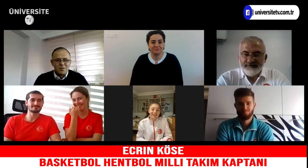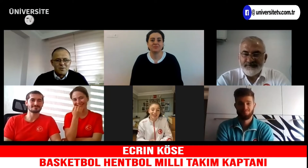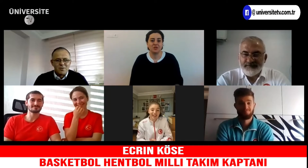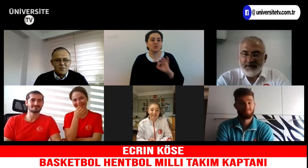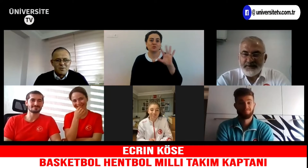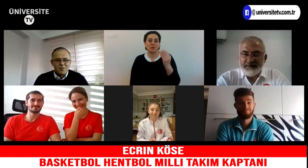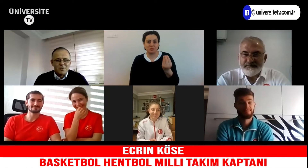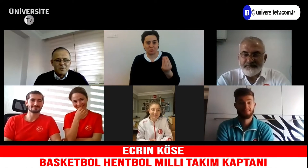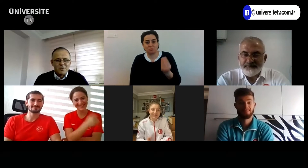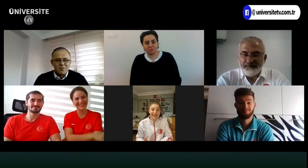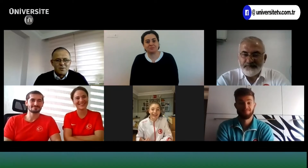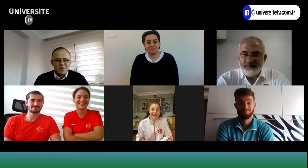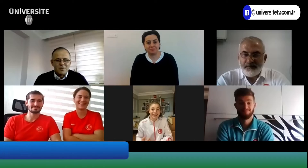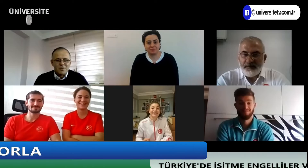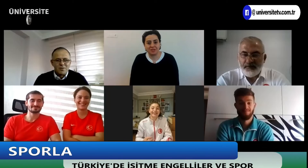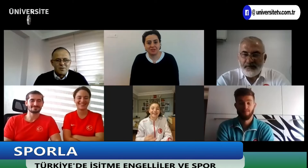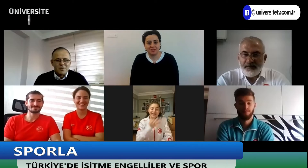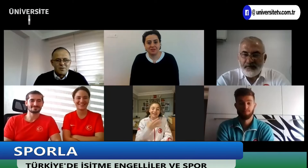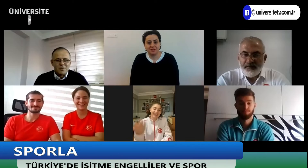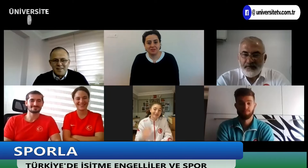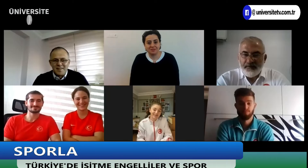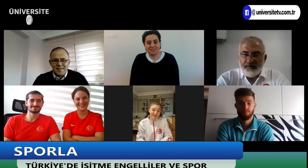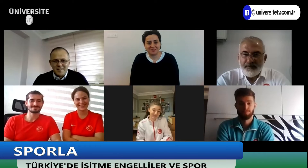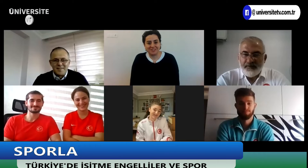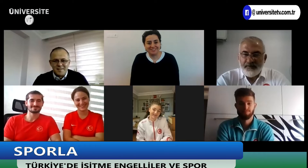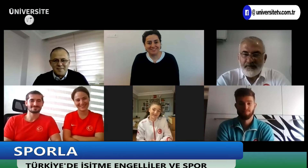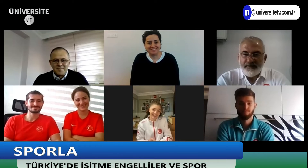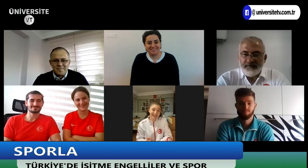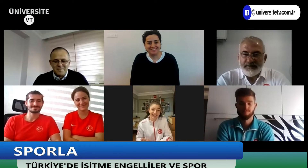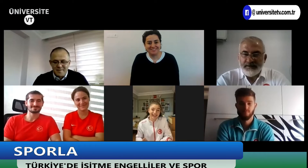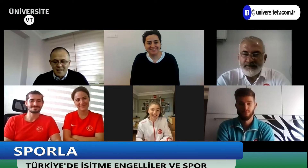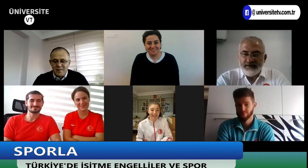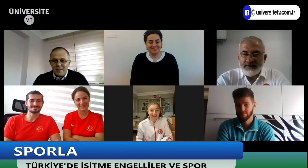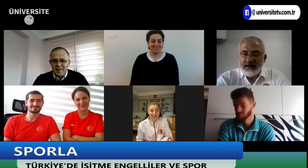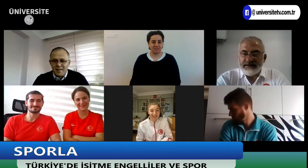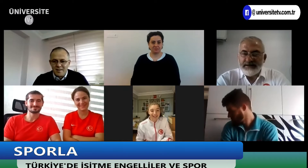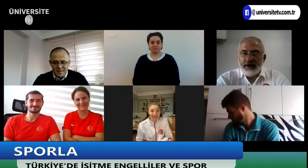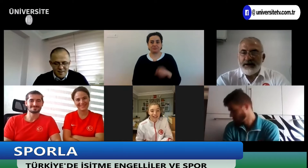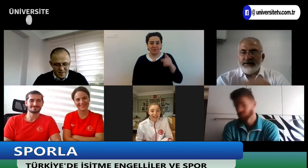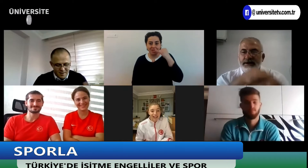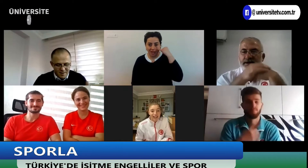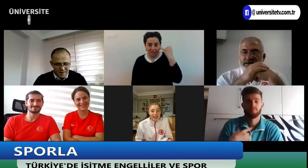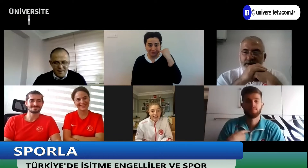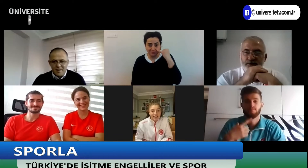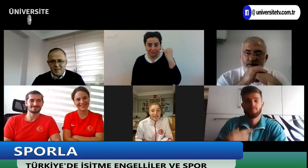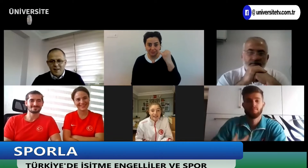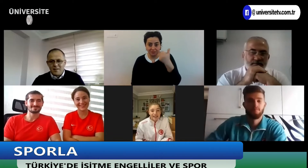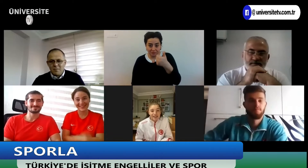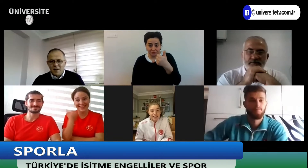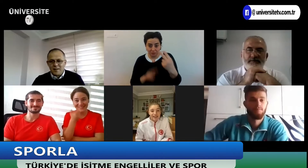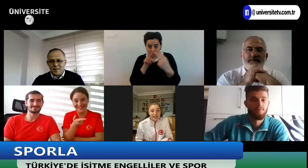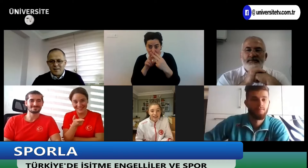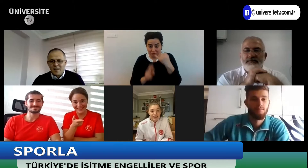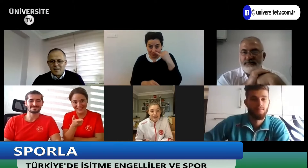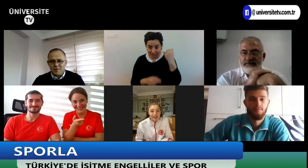Teşekkürler. Evet, Yasin. Bağlandı herhalde Tekin Hocam.